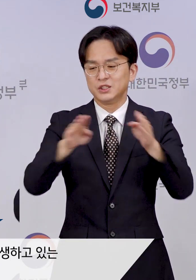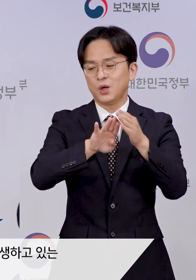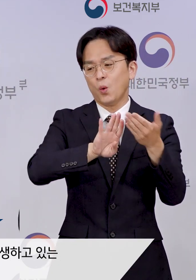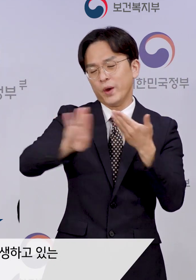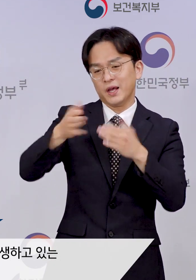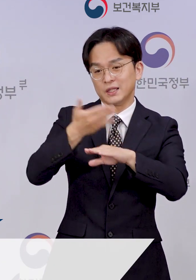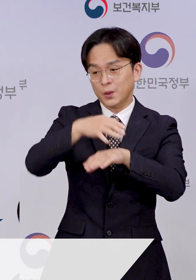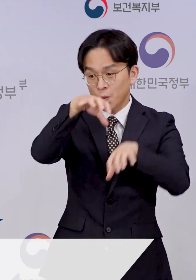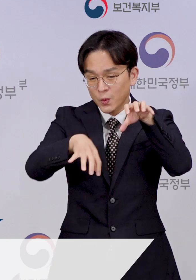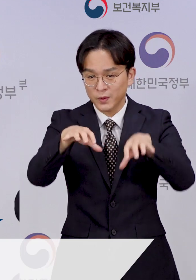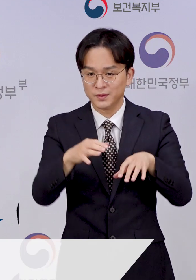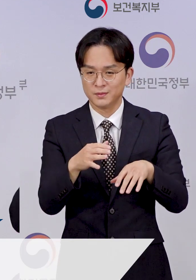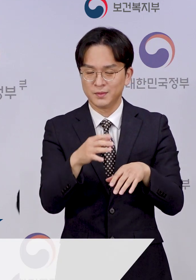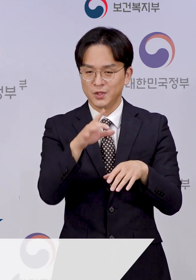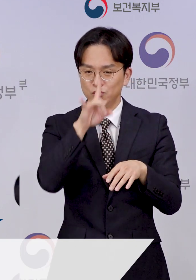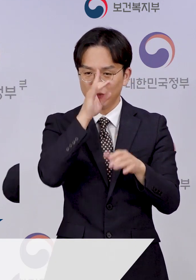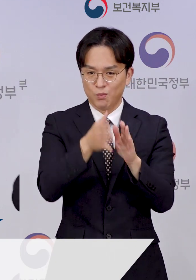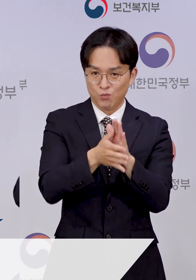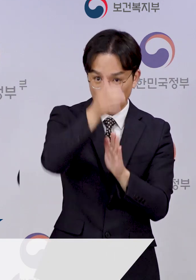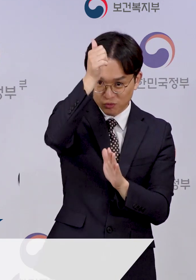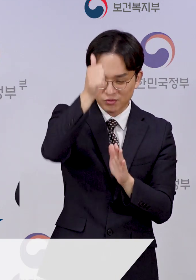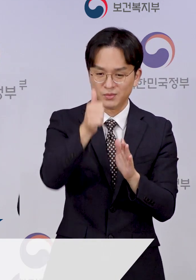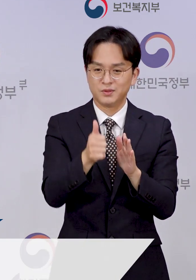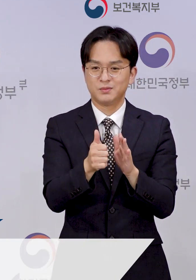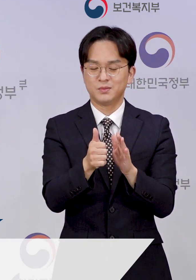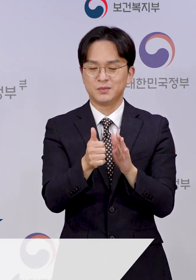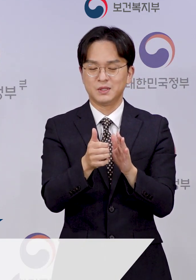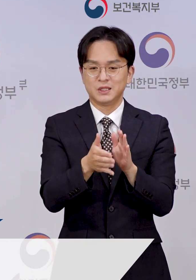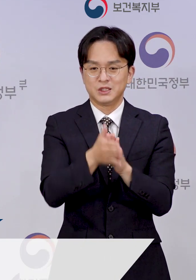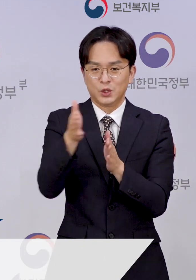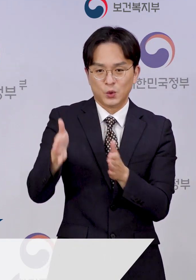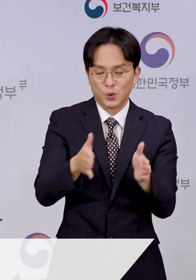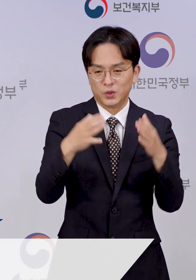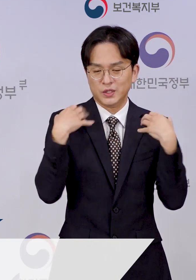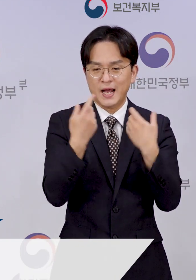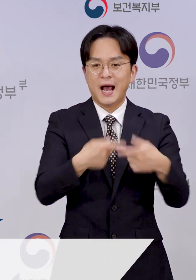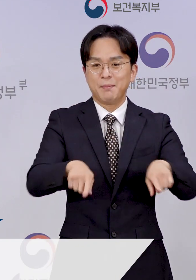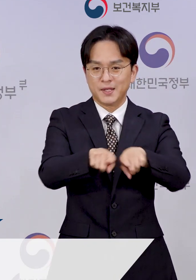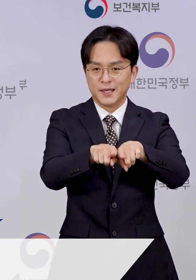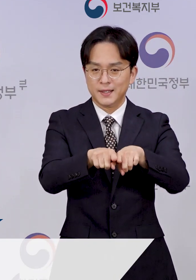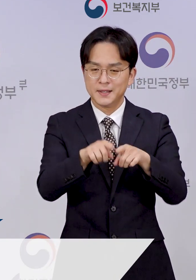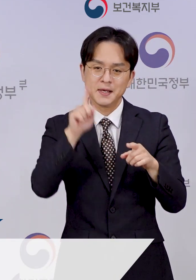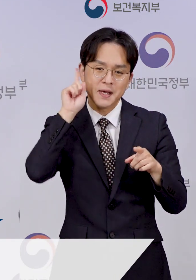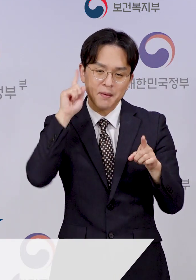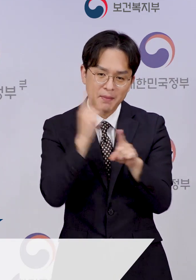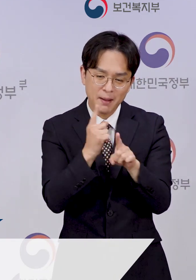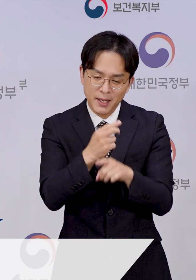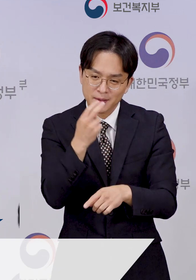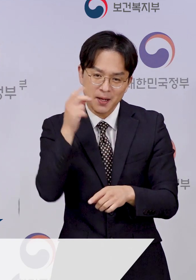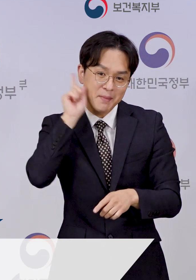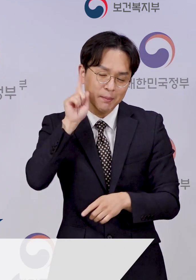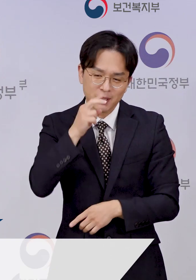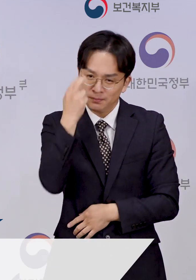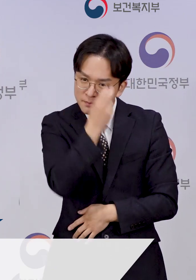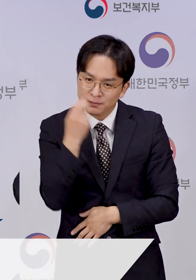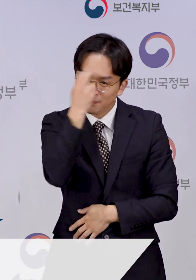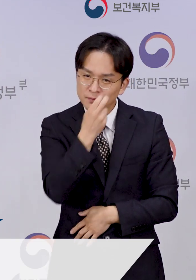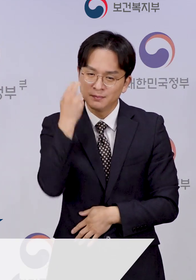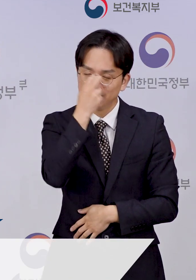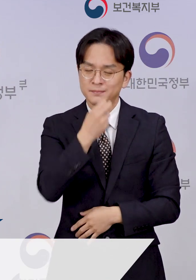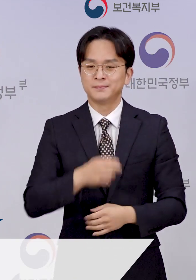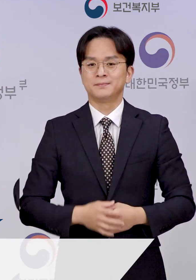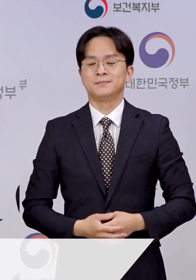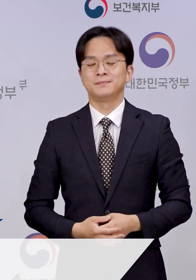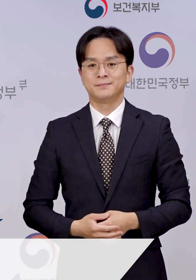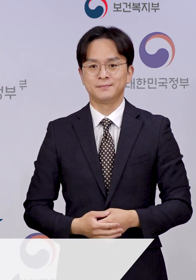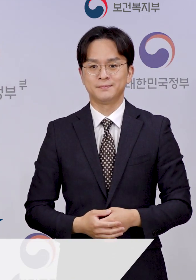대해서도 유관단체 및 지자체와 협조하여 지속 현장 점검하며 관리해 나가겠습니다.